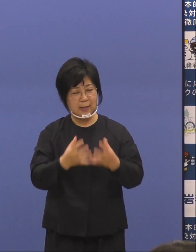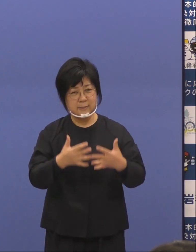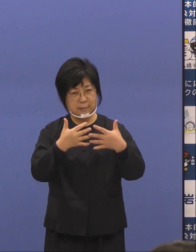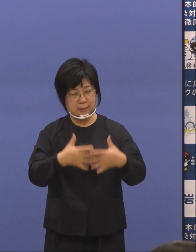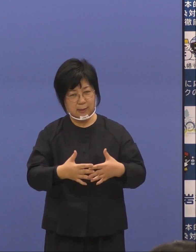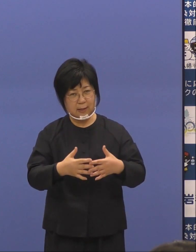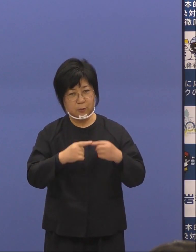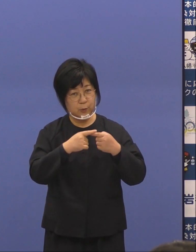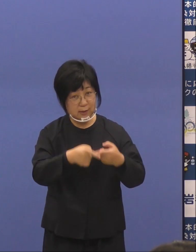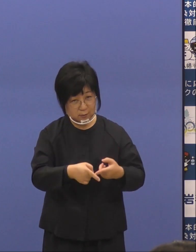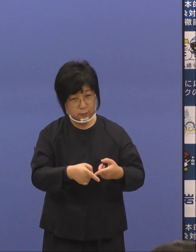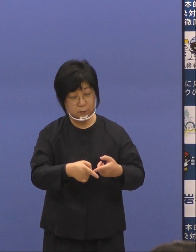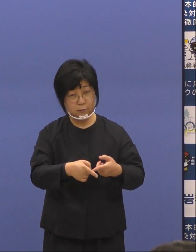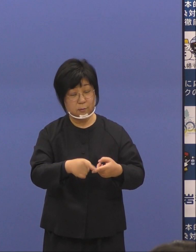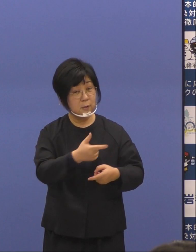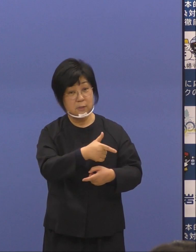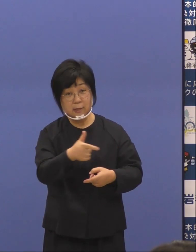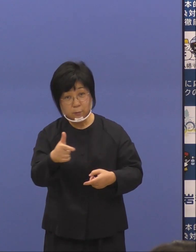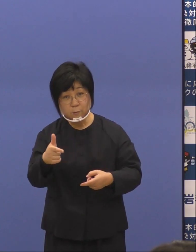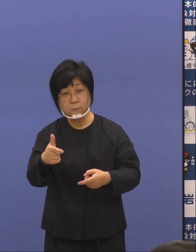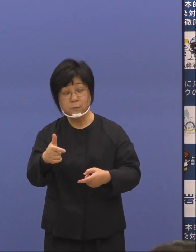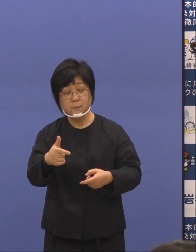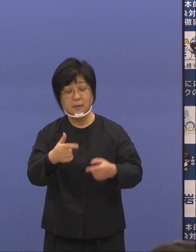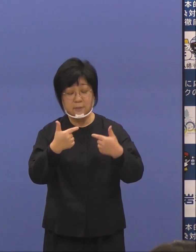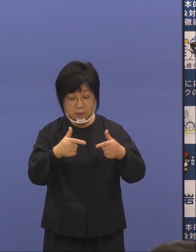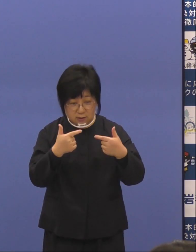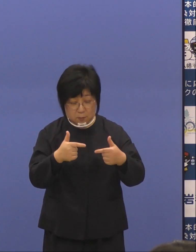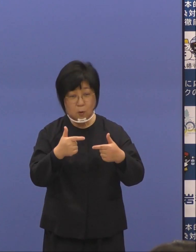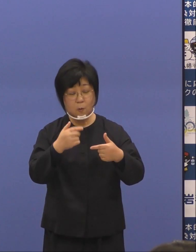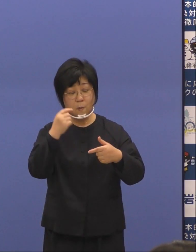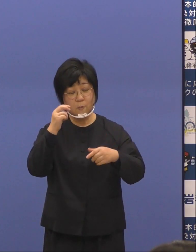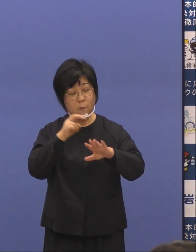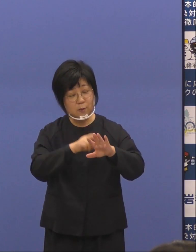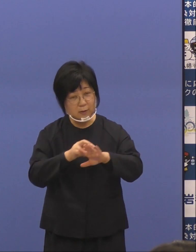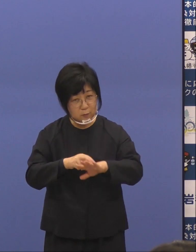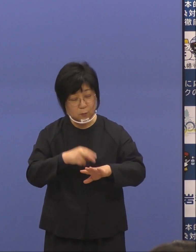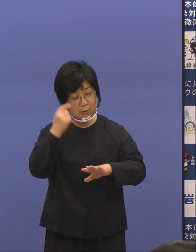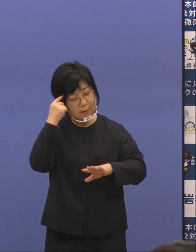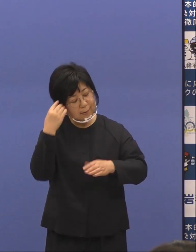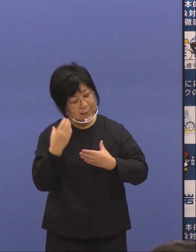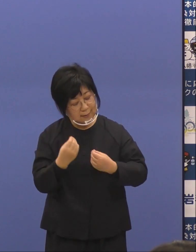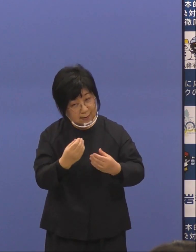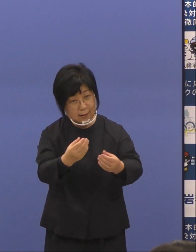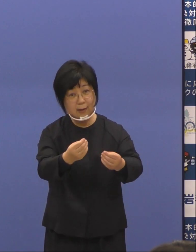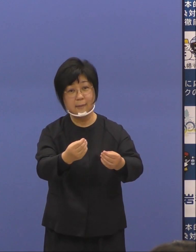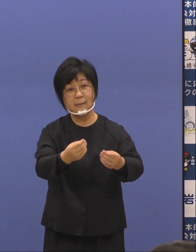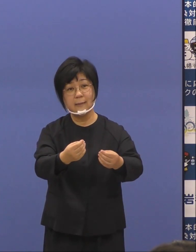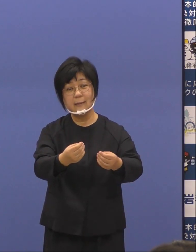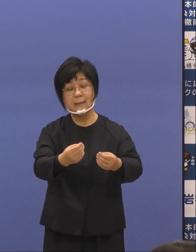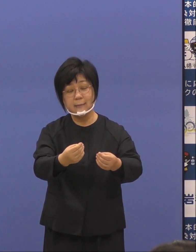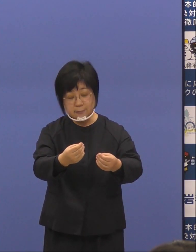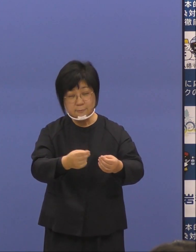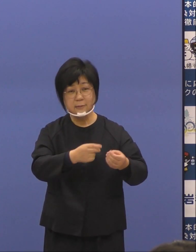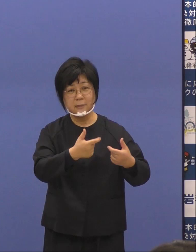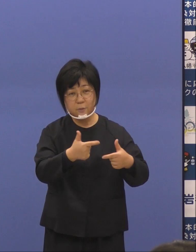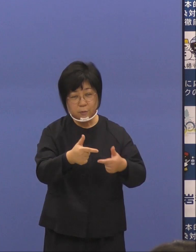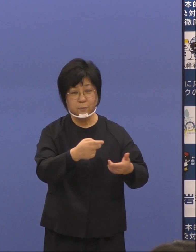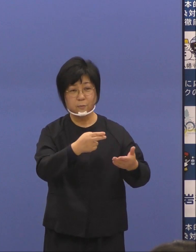そういうことはこう常に検討しながら年度年度こう 一定の決定をし